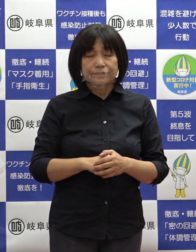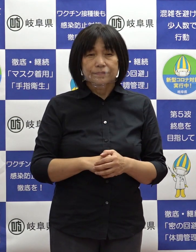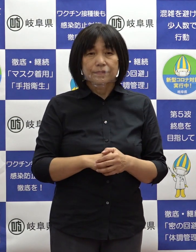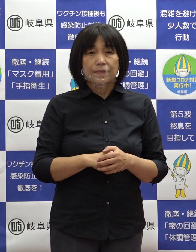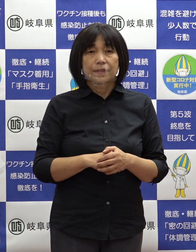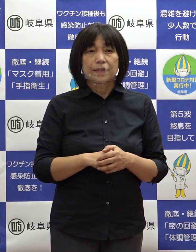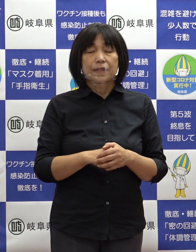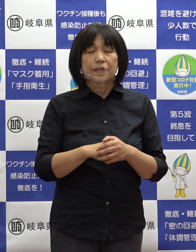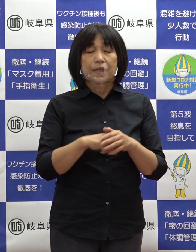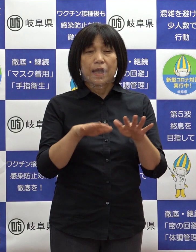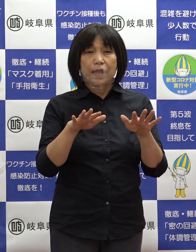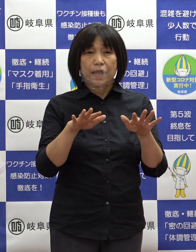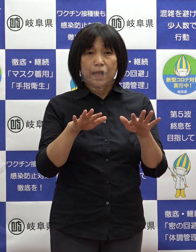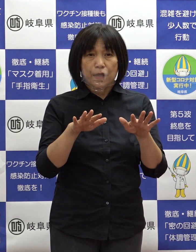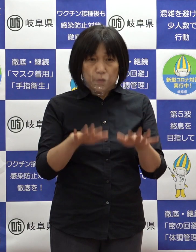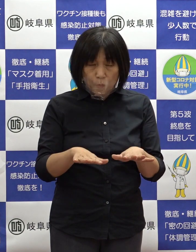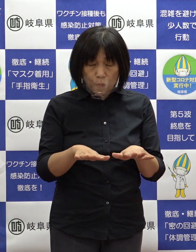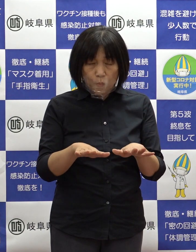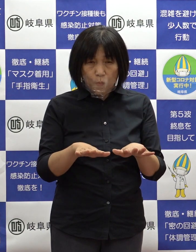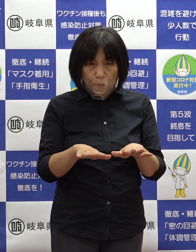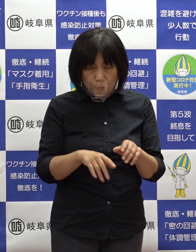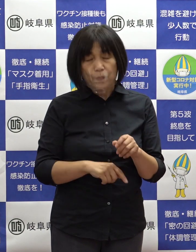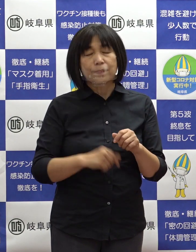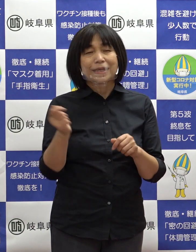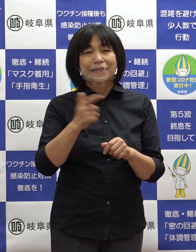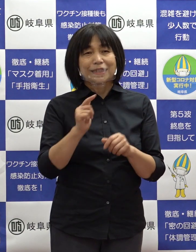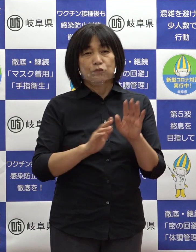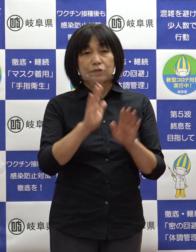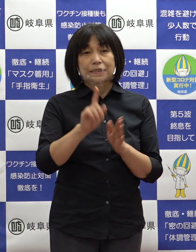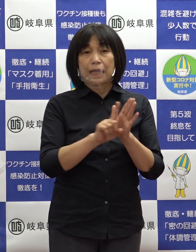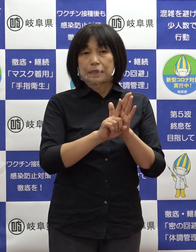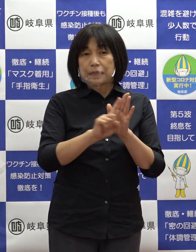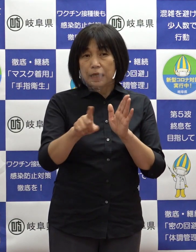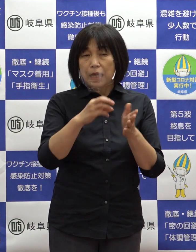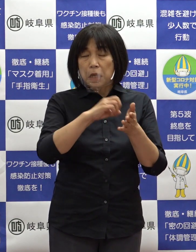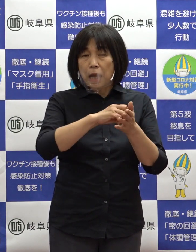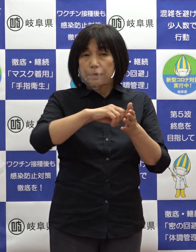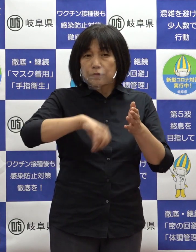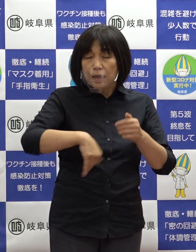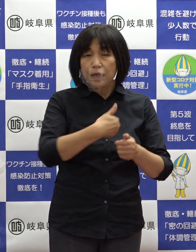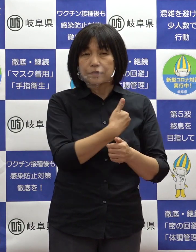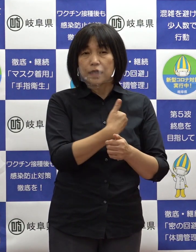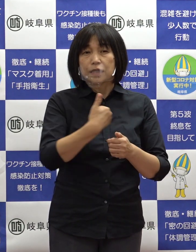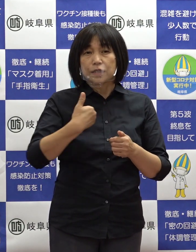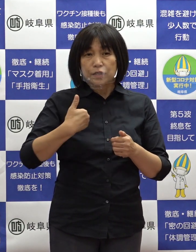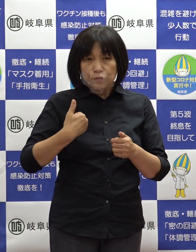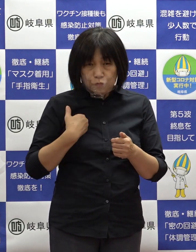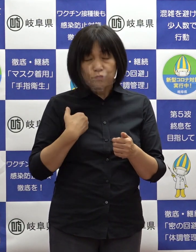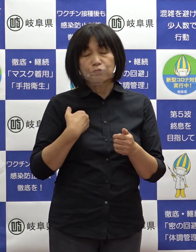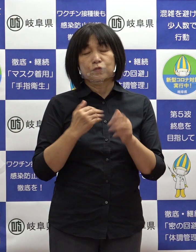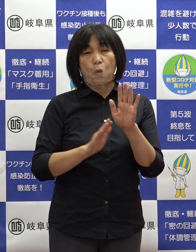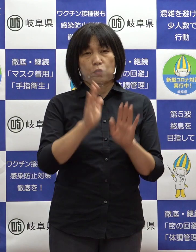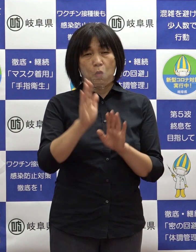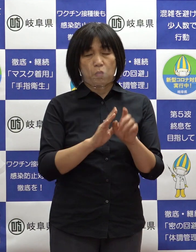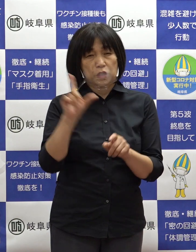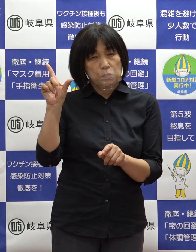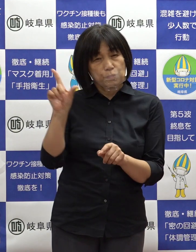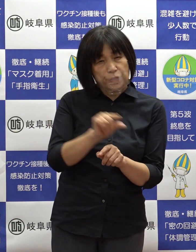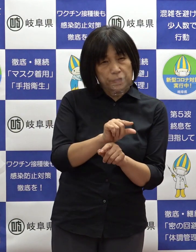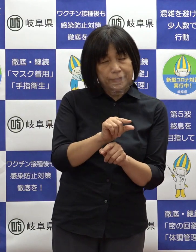今日解除というところまでですね、急速な改善を見ることができたというの